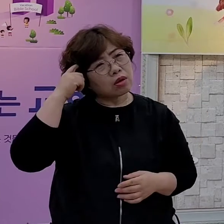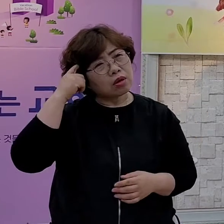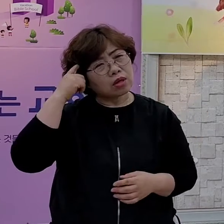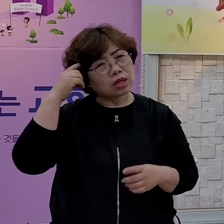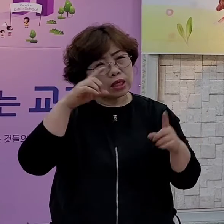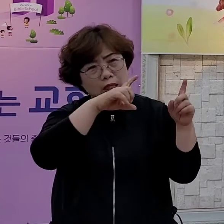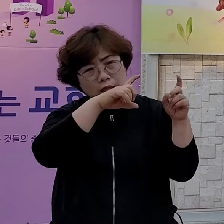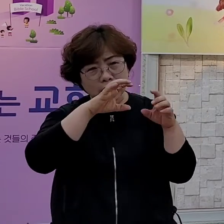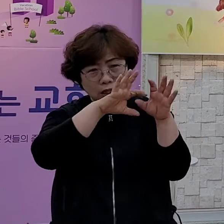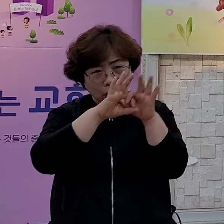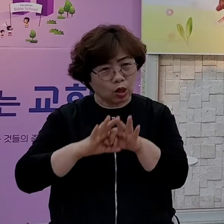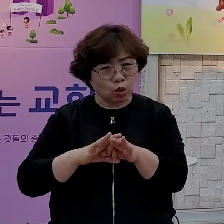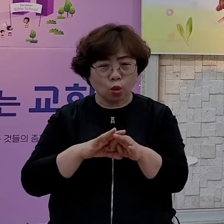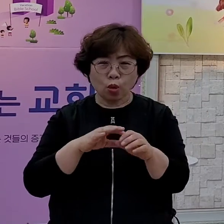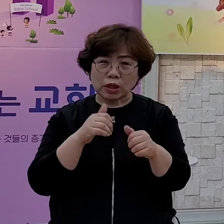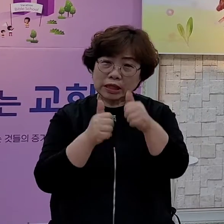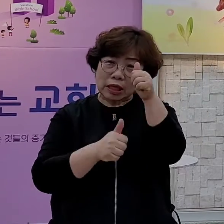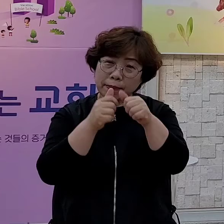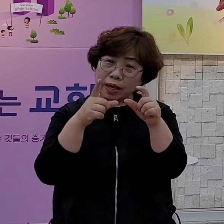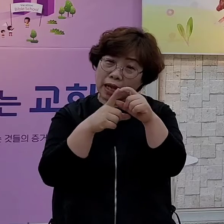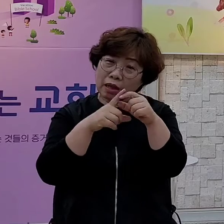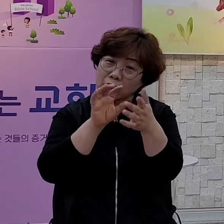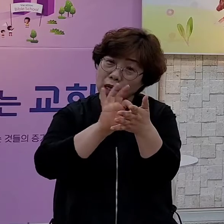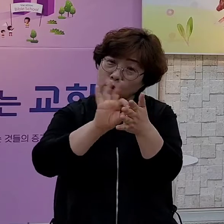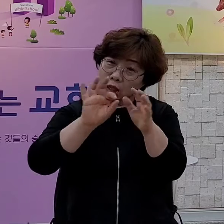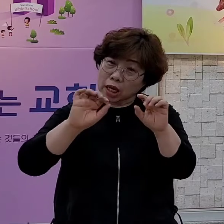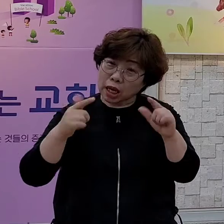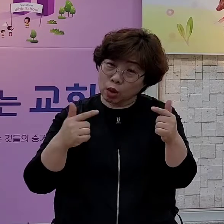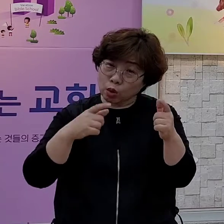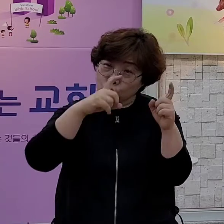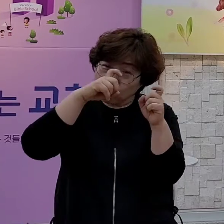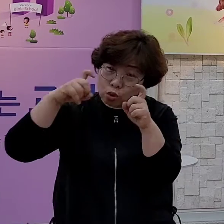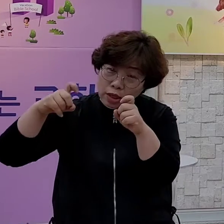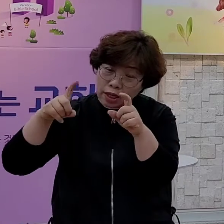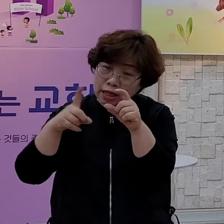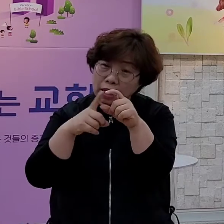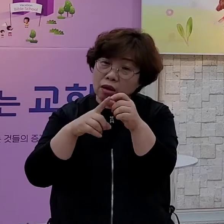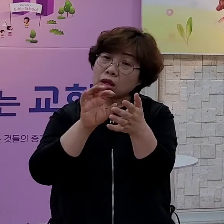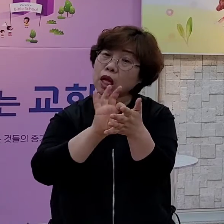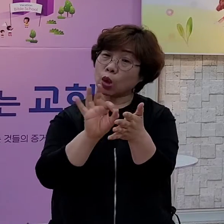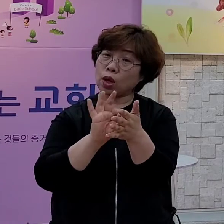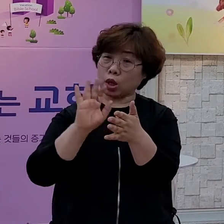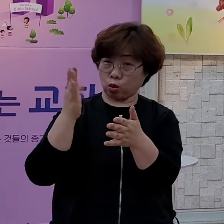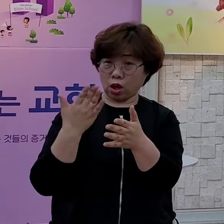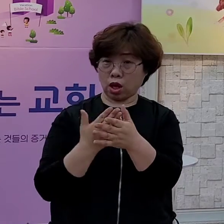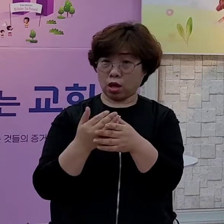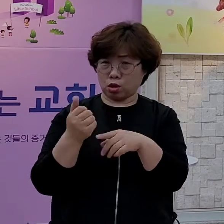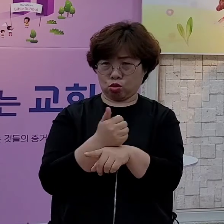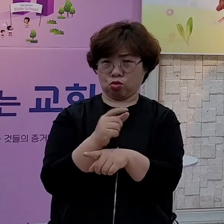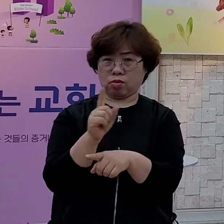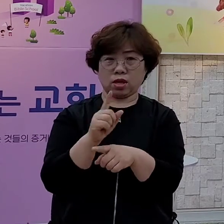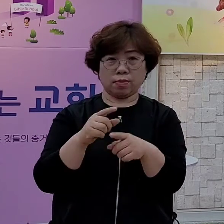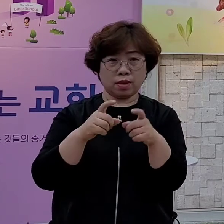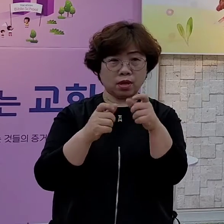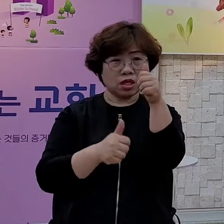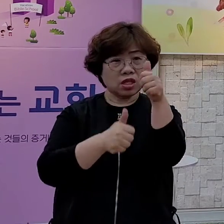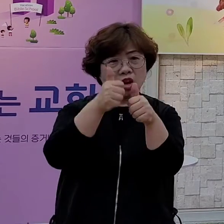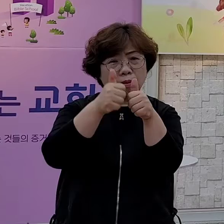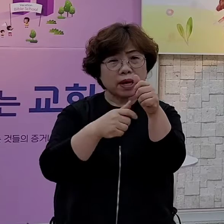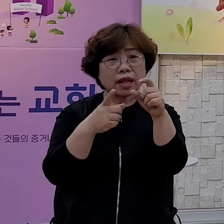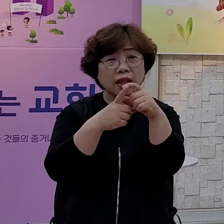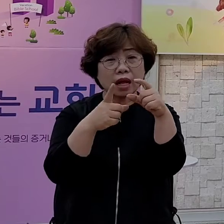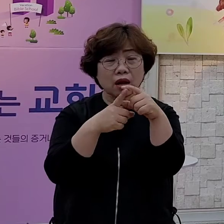그죠? 예. 이유가 뭐냐 하면은, 이 시험이라는 이 헬라